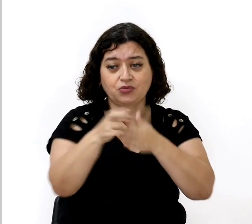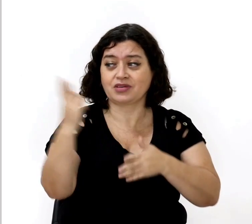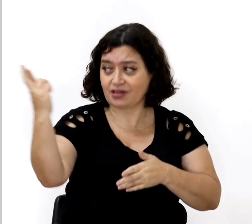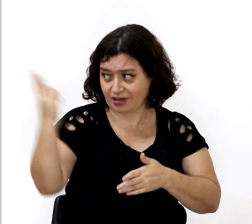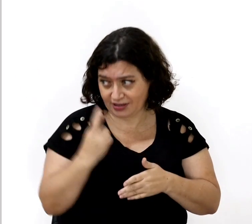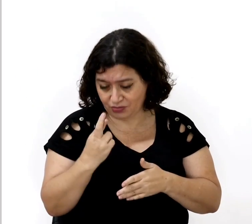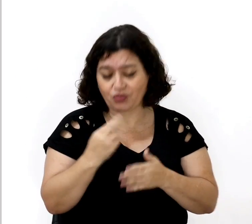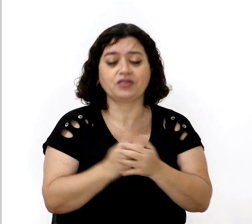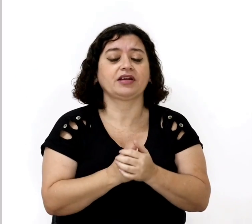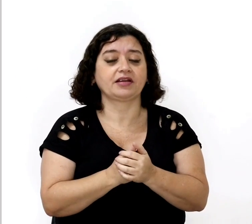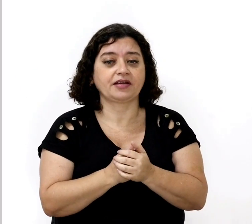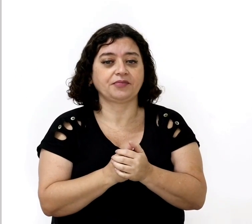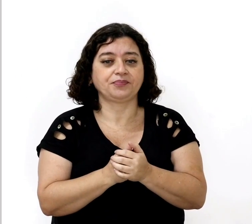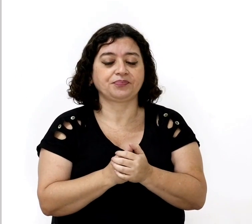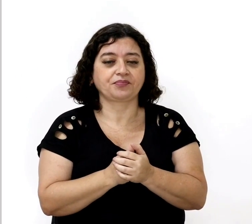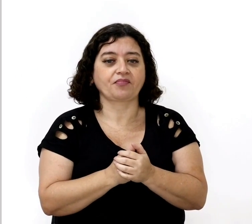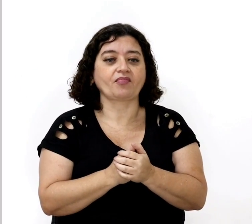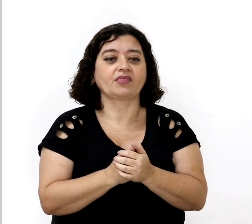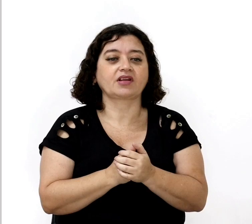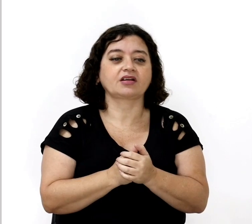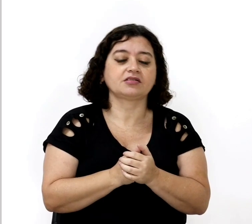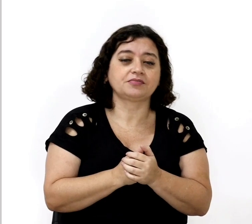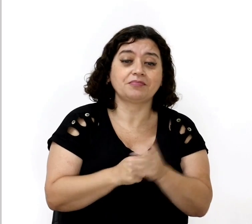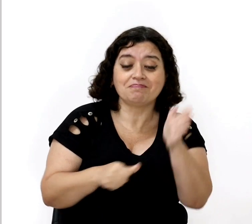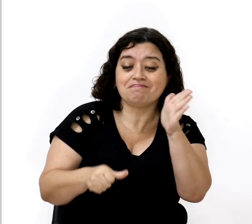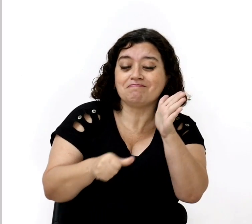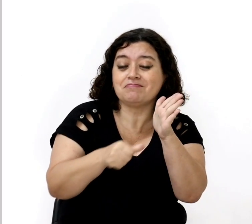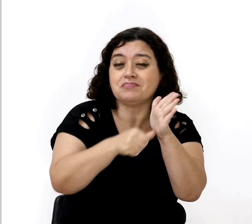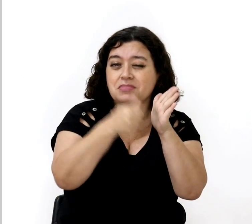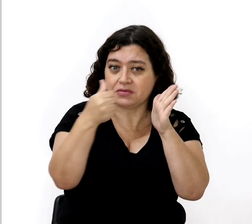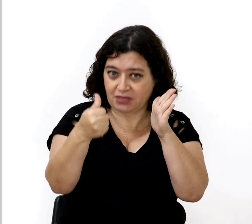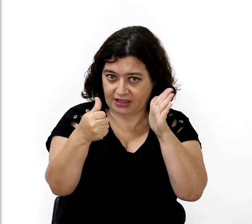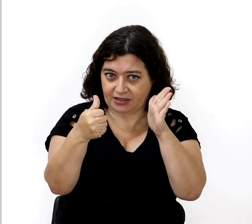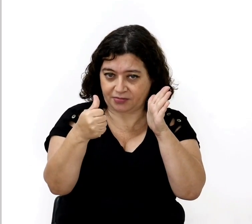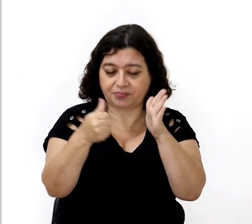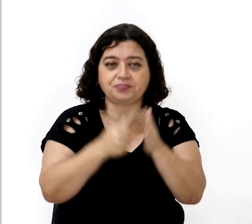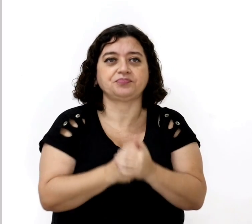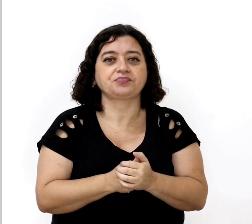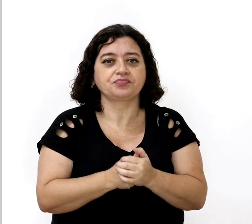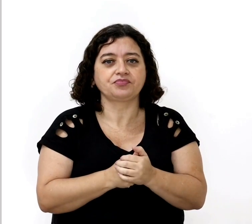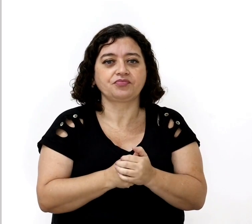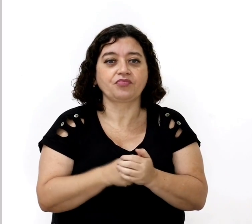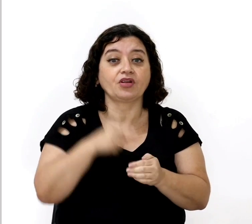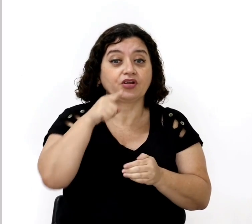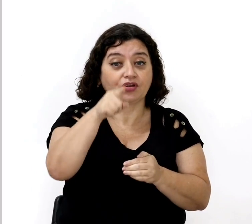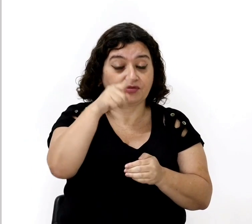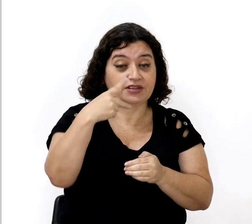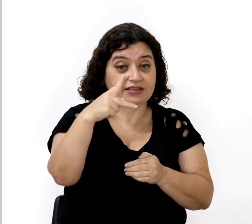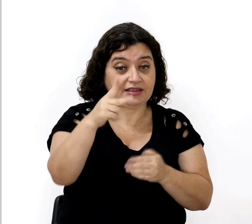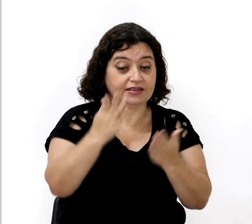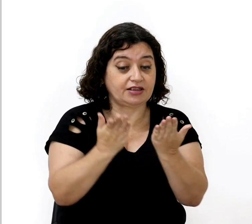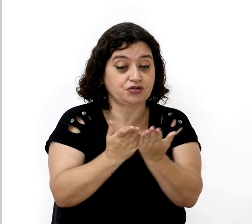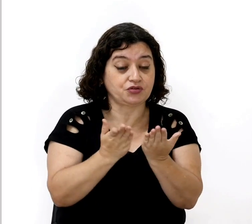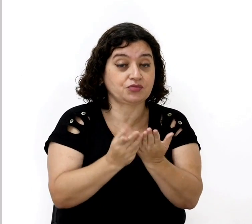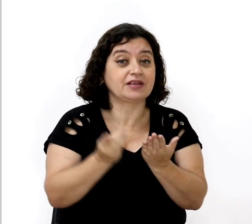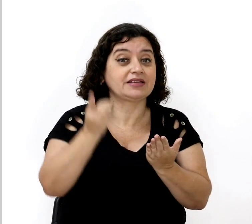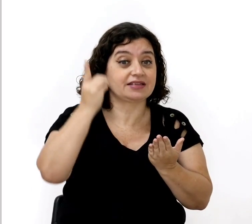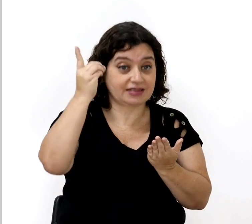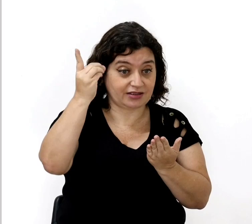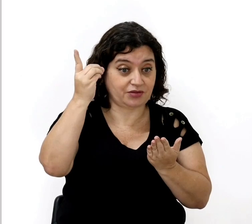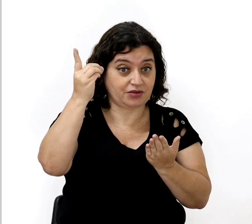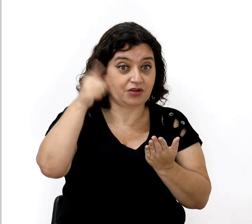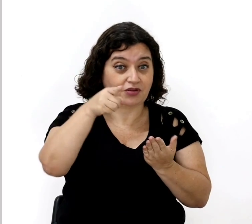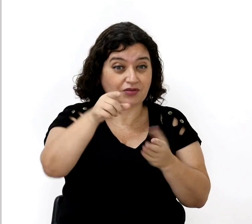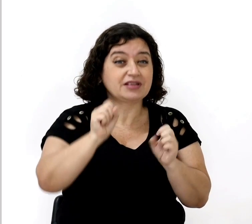dessas questões, né, que são colocadas aqui. A primeira delas, né, e você que está aí com a sua lição